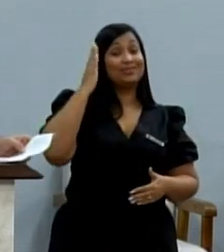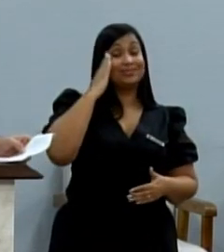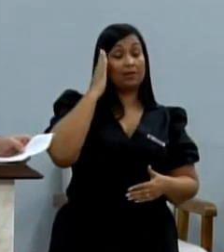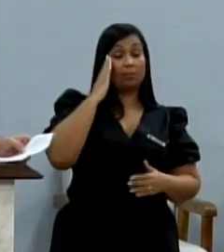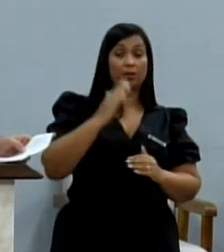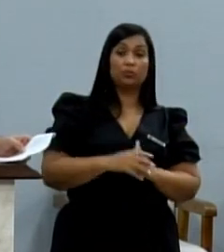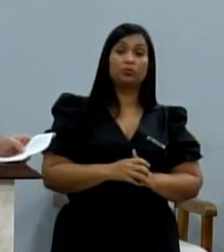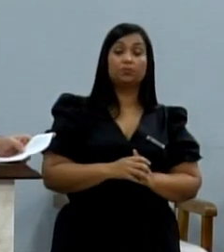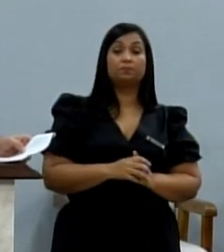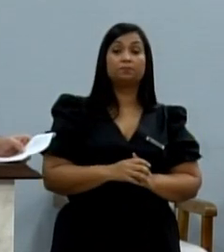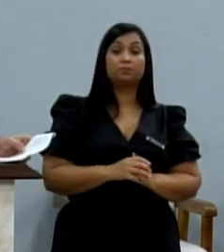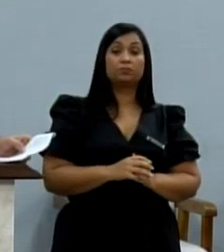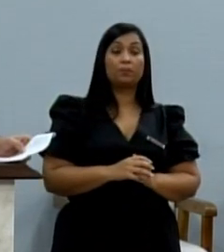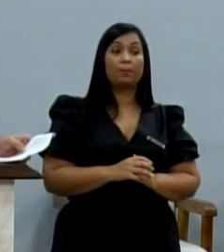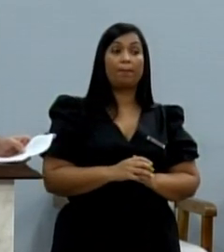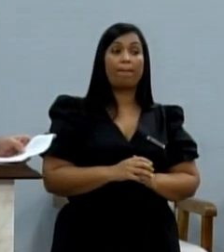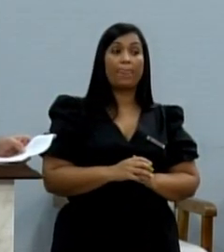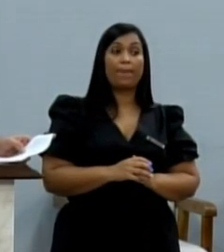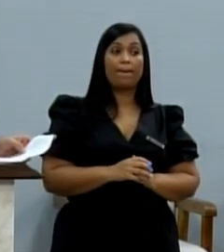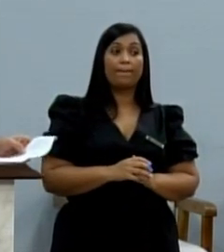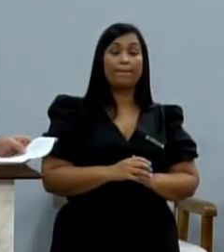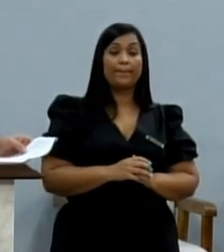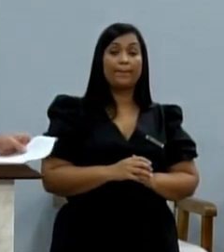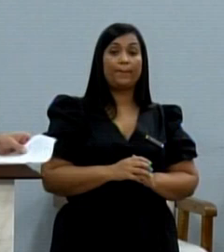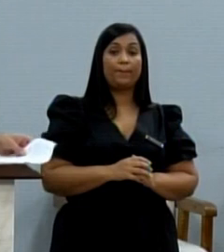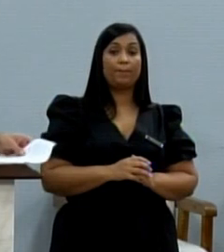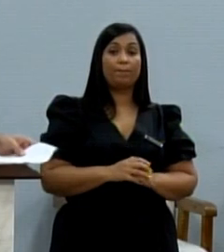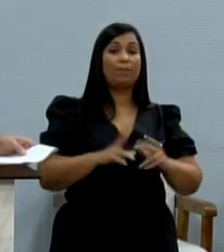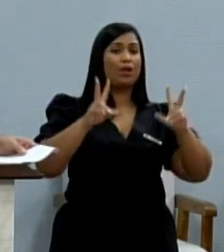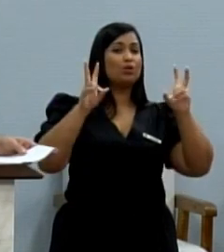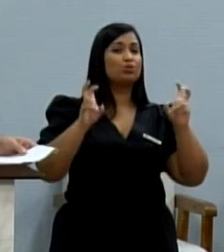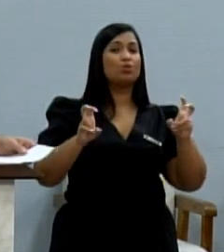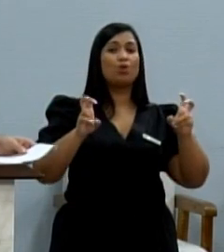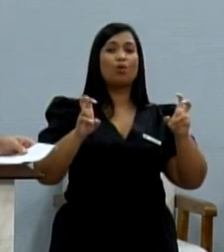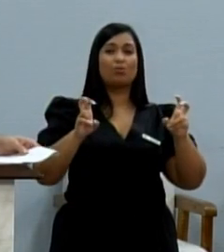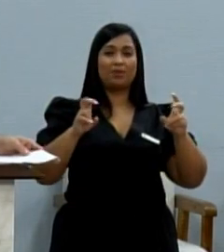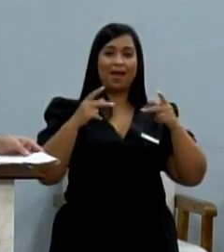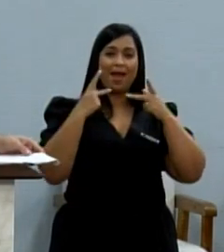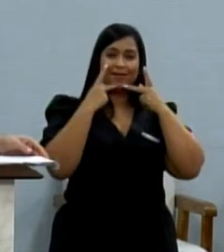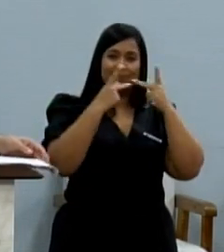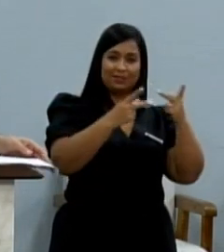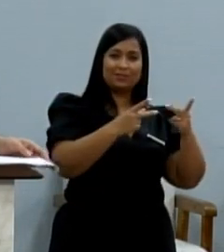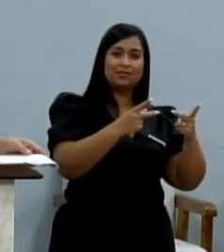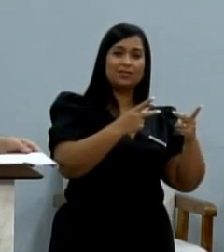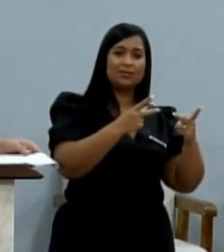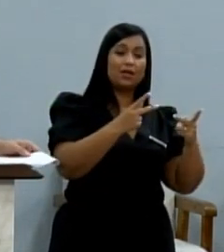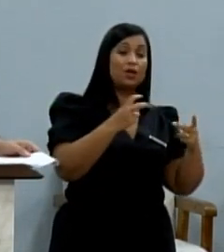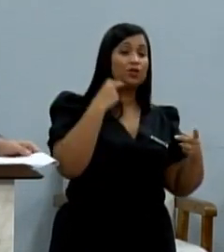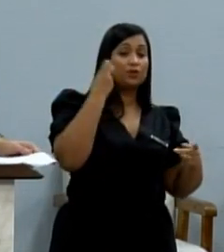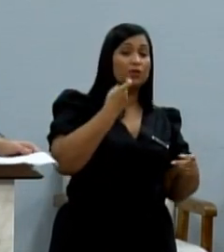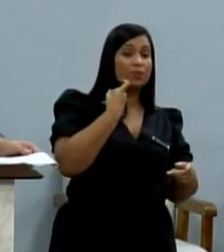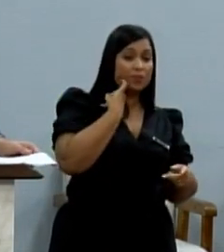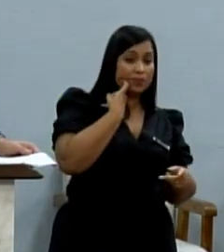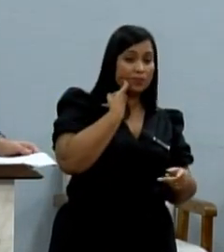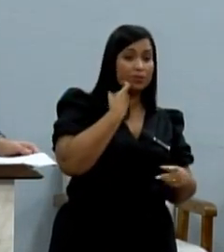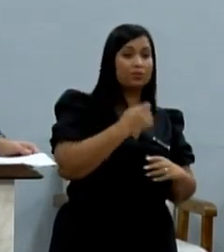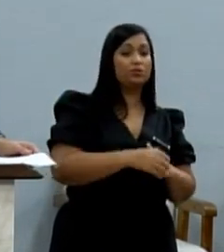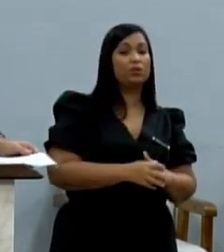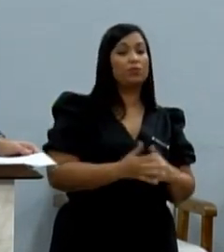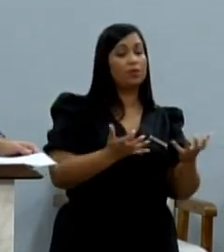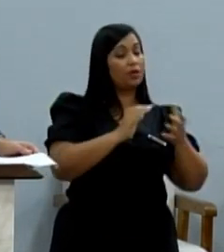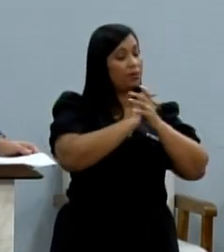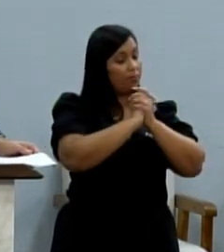limites sobre a visita do peixão a Coronel Helena que era o parabenizar